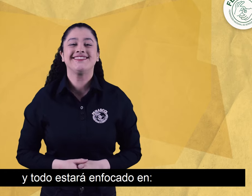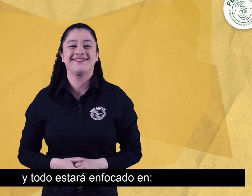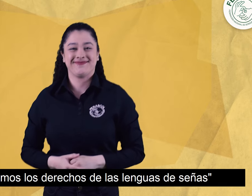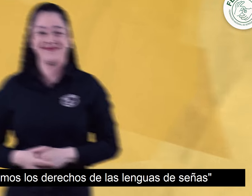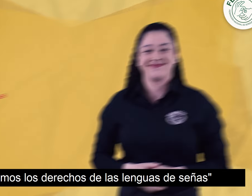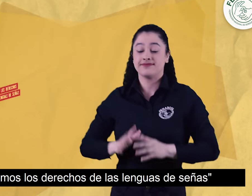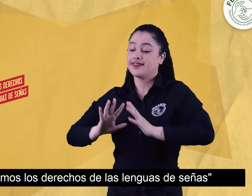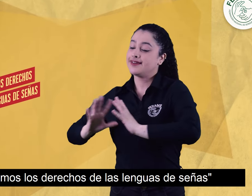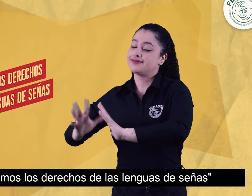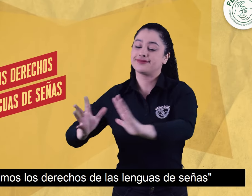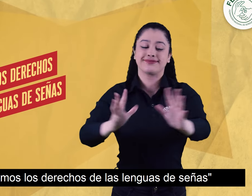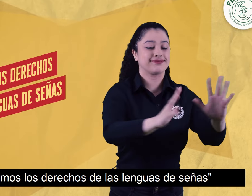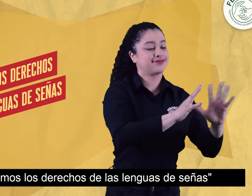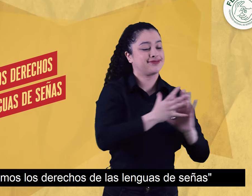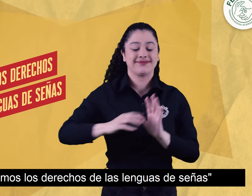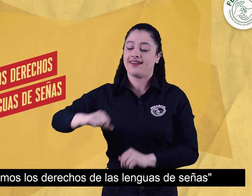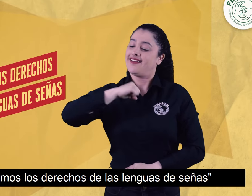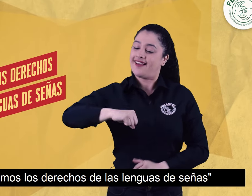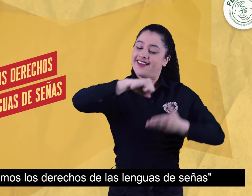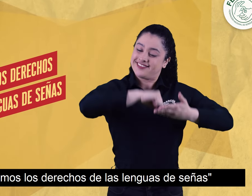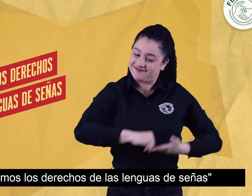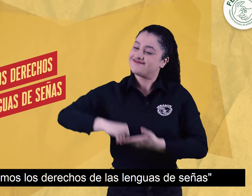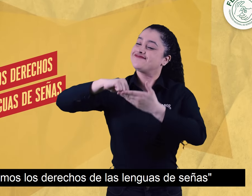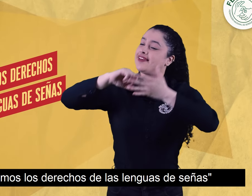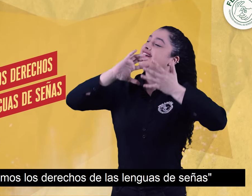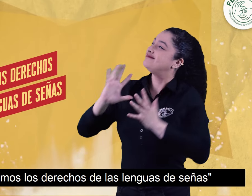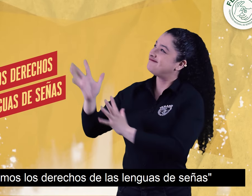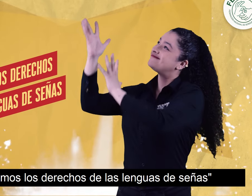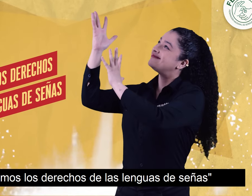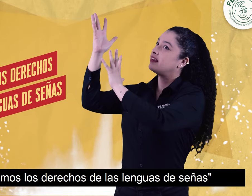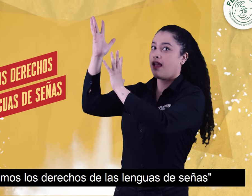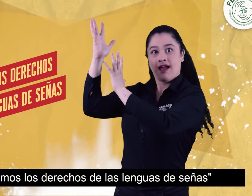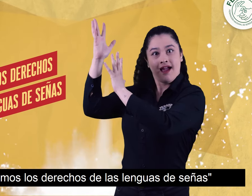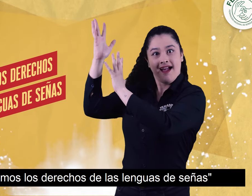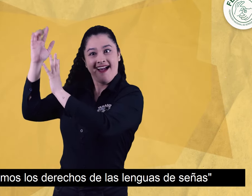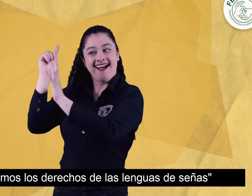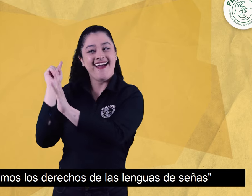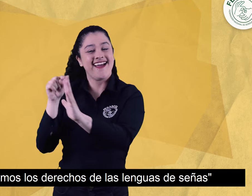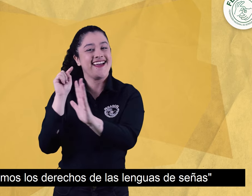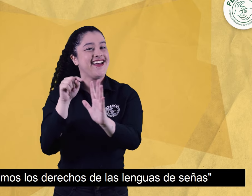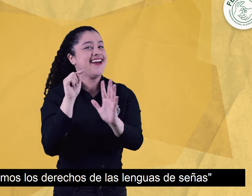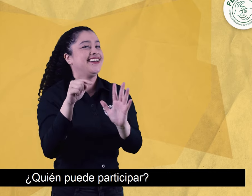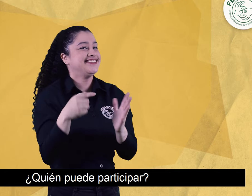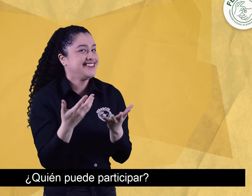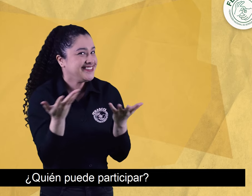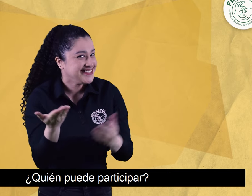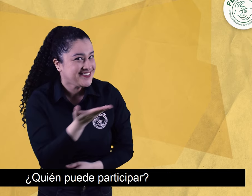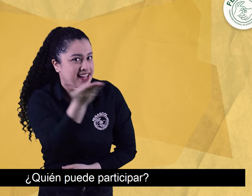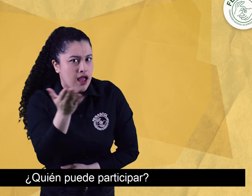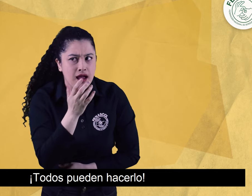rcem los derechos de las lenguas de señas quién puede participar todos